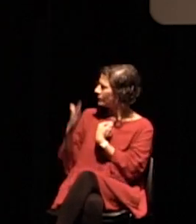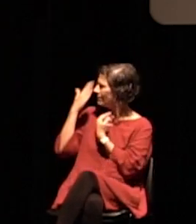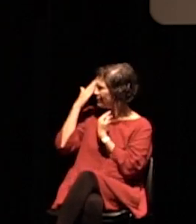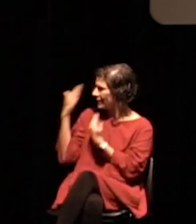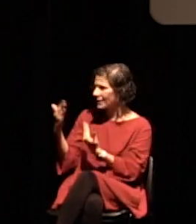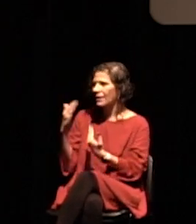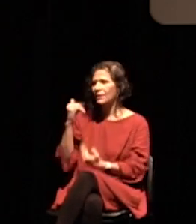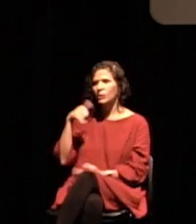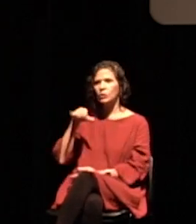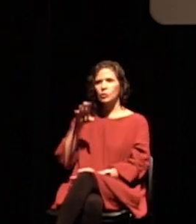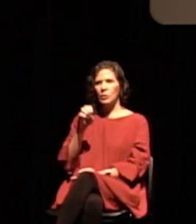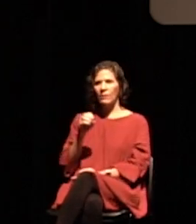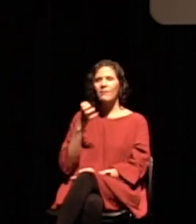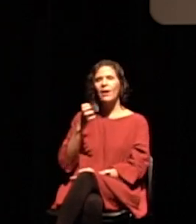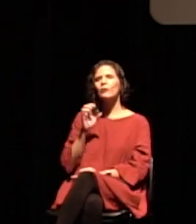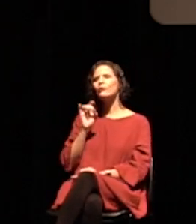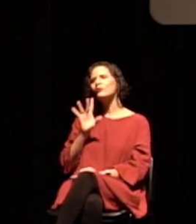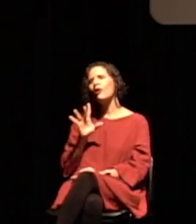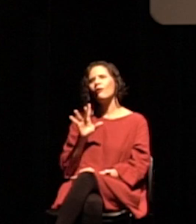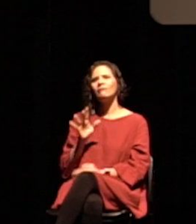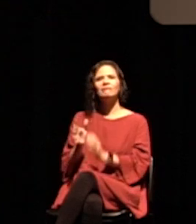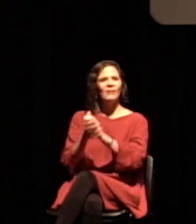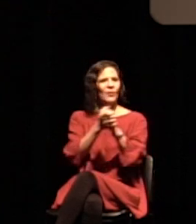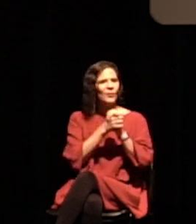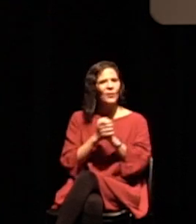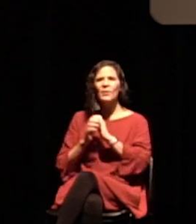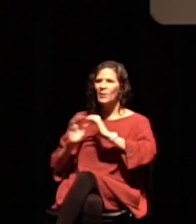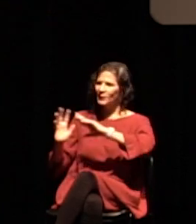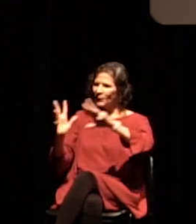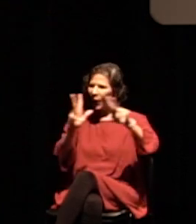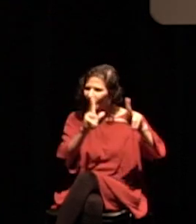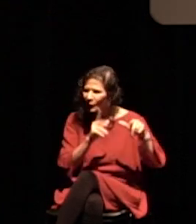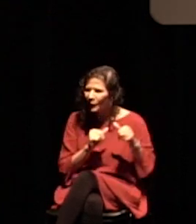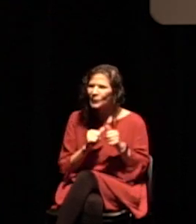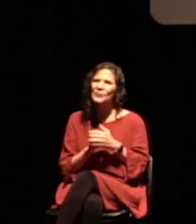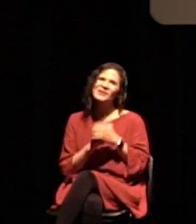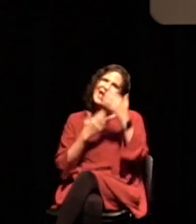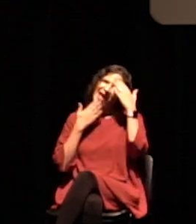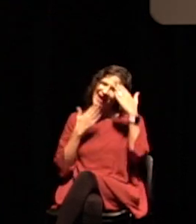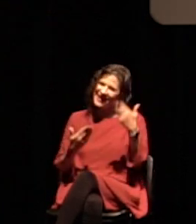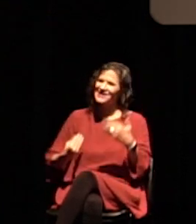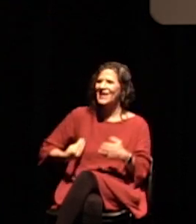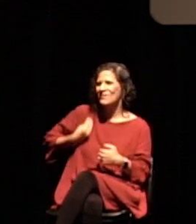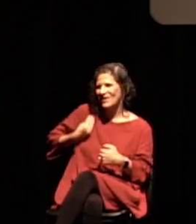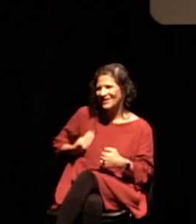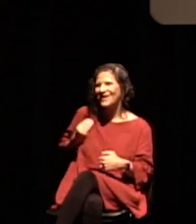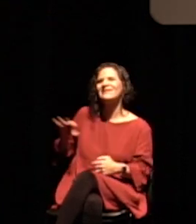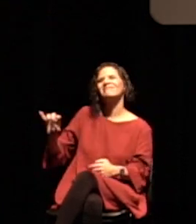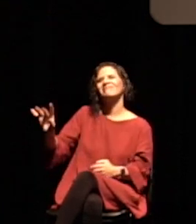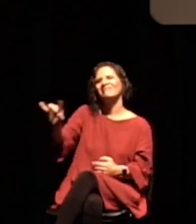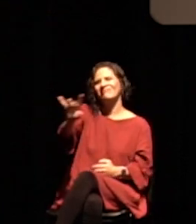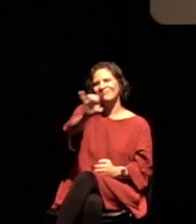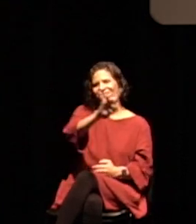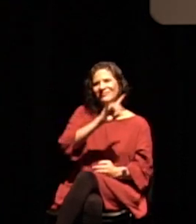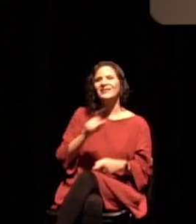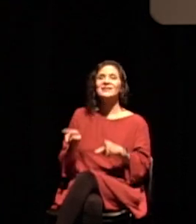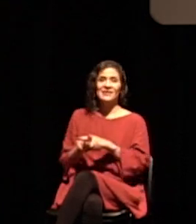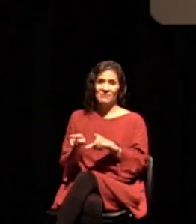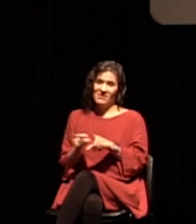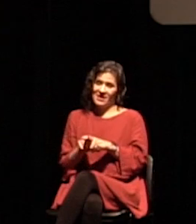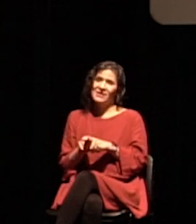me permite, eu só gostaria de cumprimentar a todos e todas, agradecer a presença. E